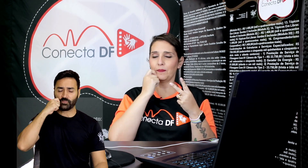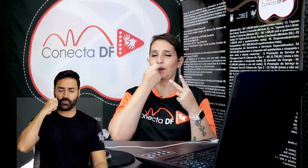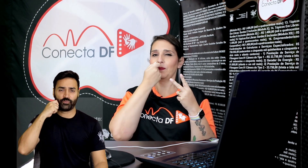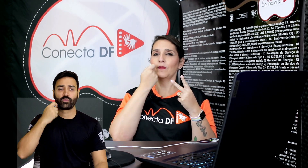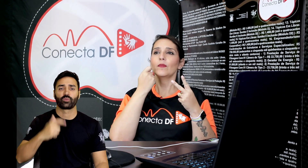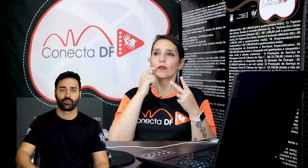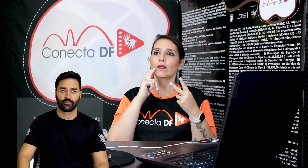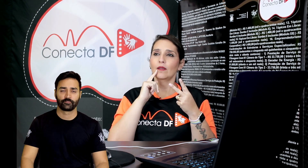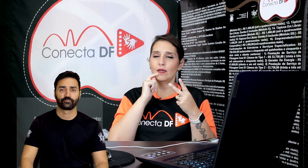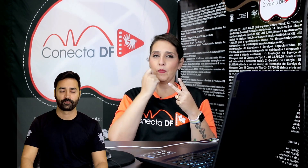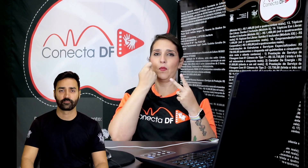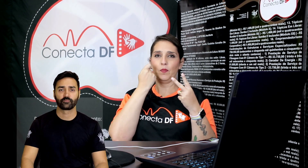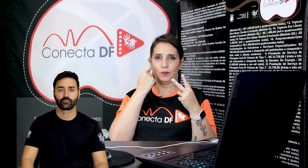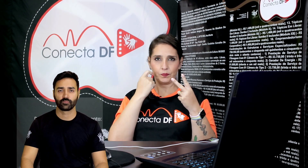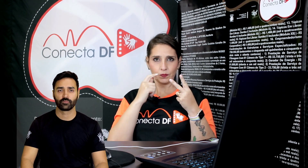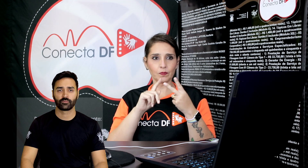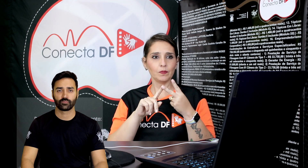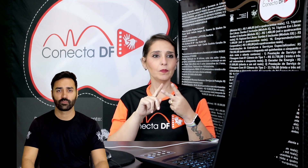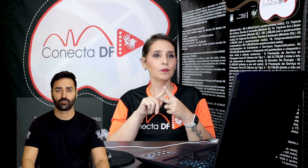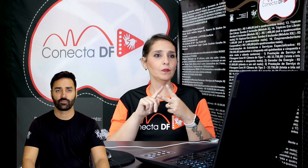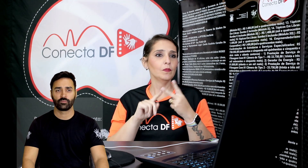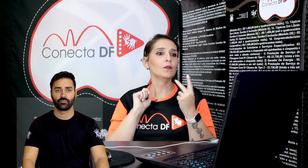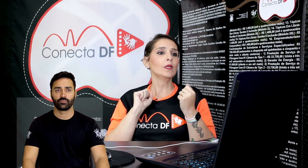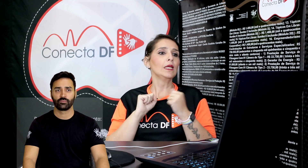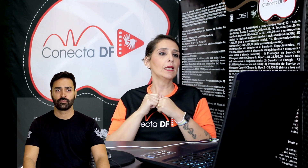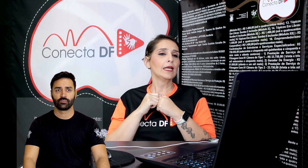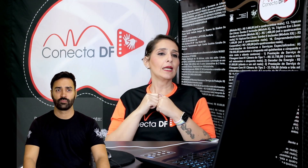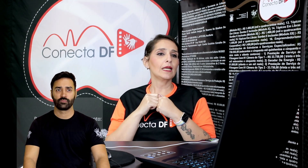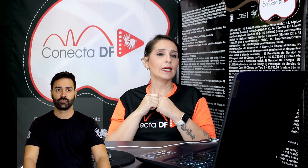né? Limão.